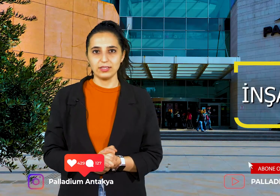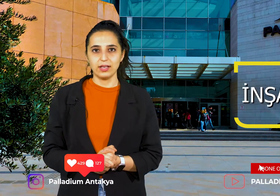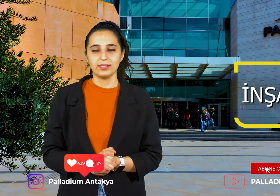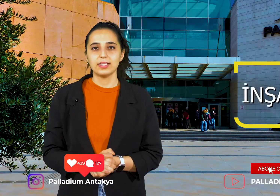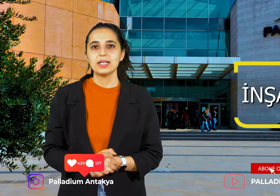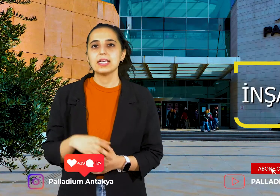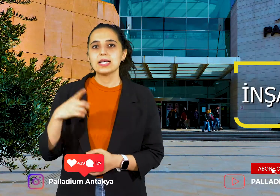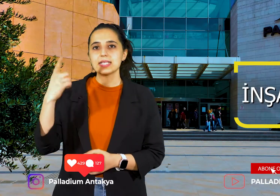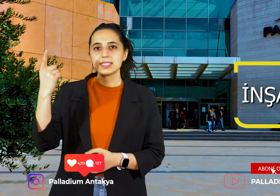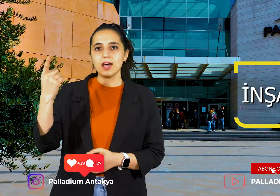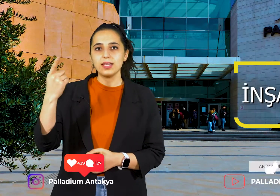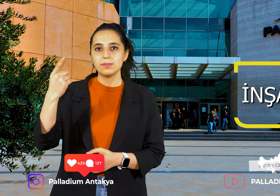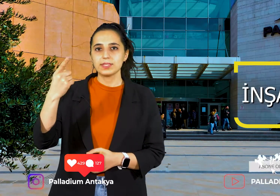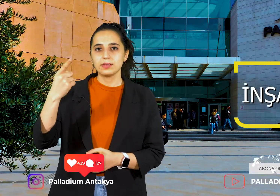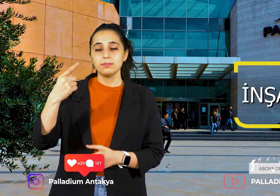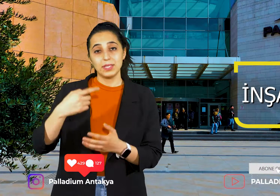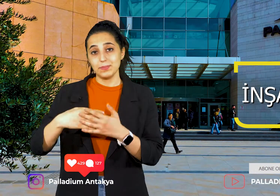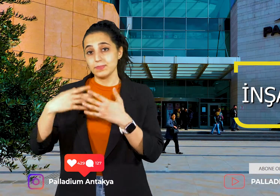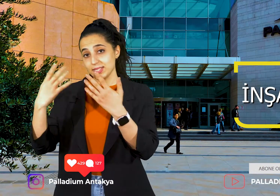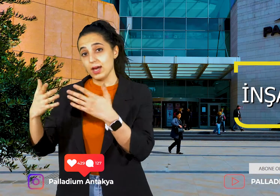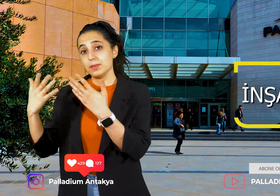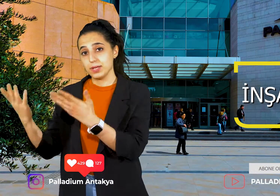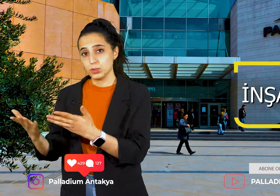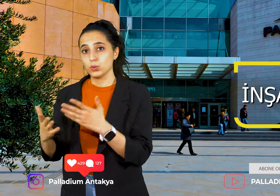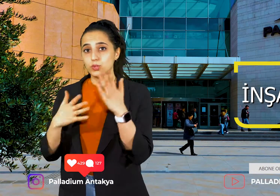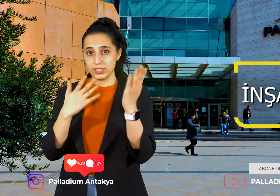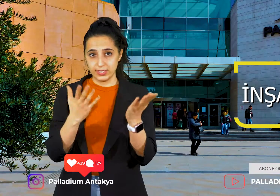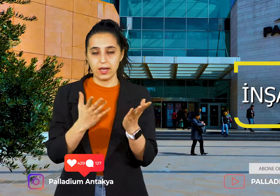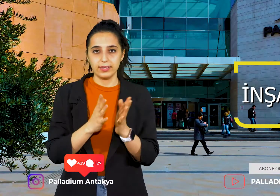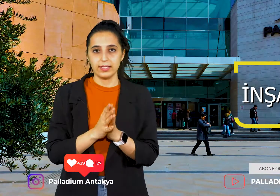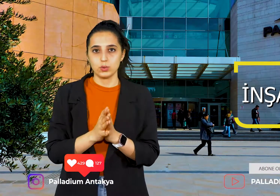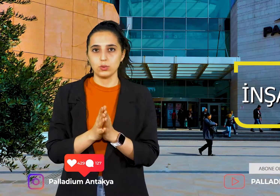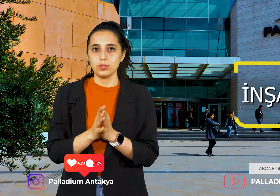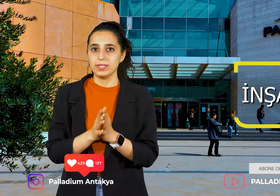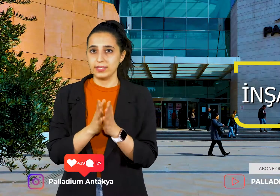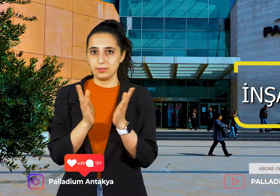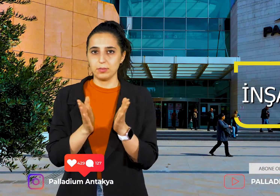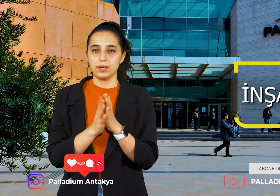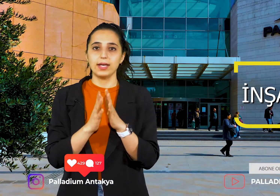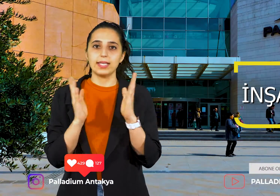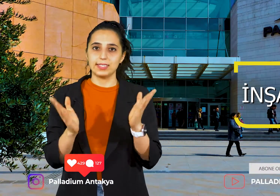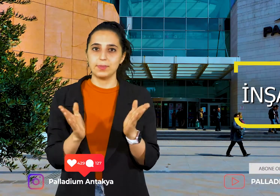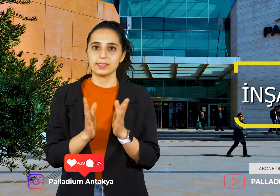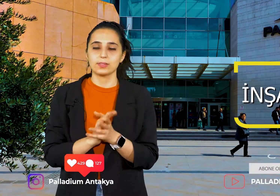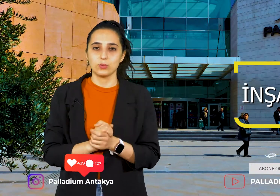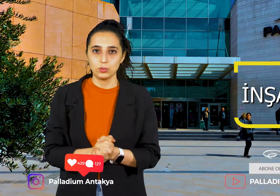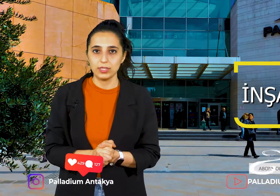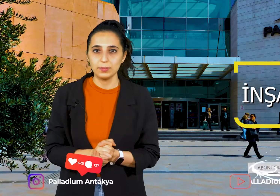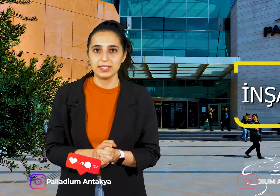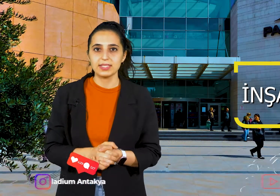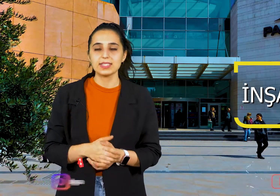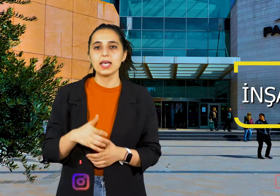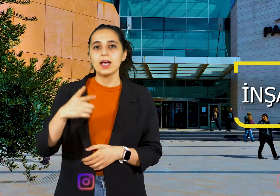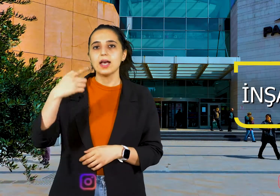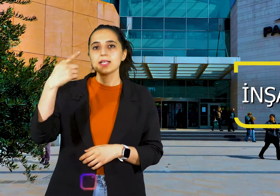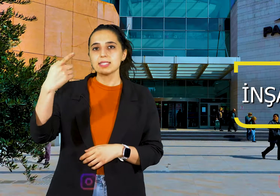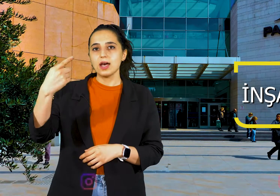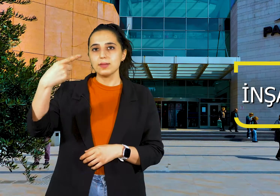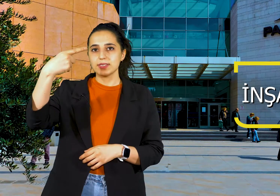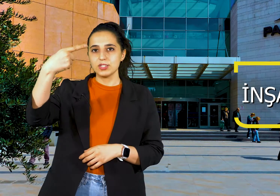İnşallah. Sağ elimizin, benim sağ elim baskın olduğu için sağ el diye söylüyorum. Yine dediğim gibi hangi eliniz baskınsa onu kullanabilirsiniz. Sağ elimizin